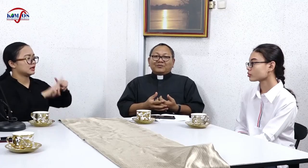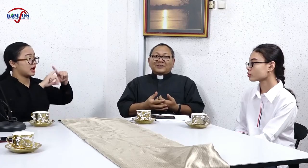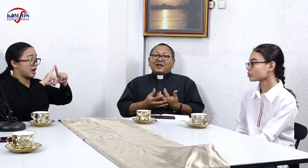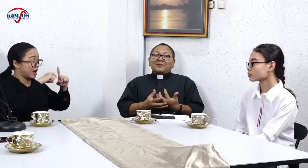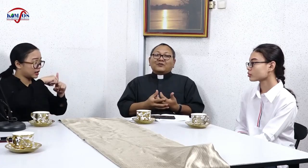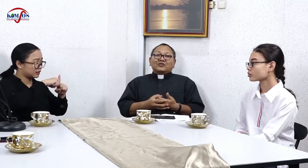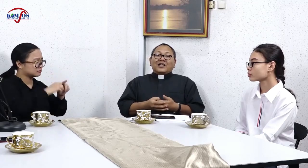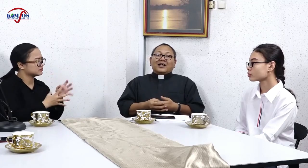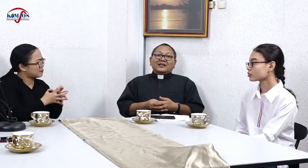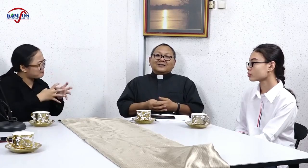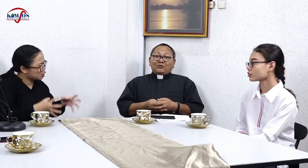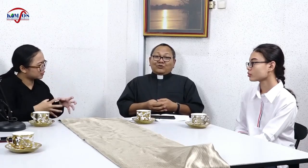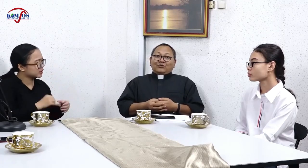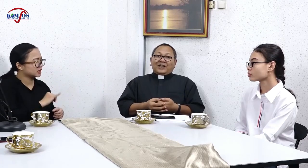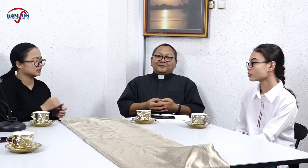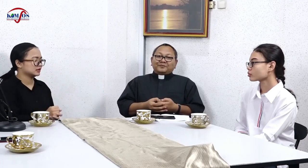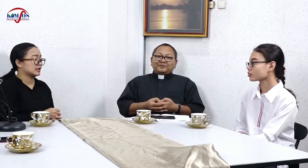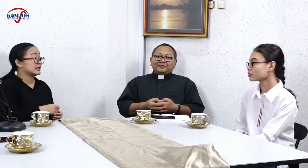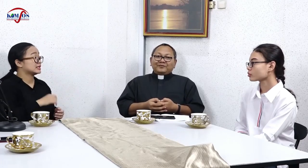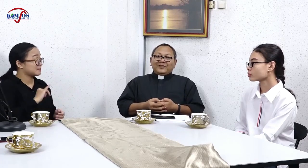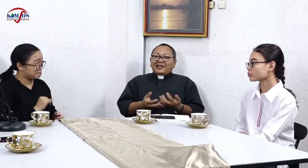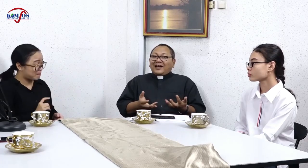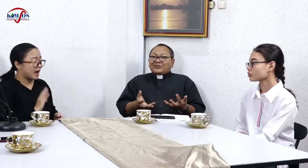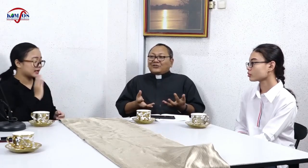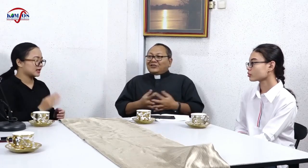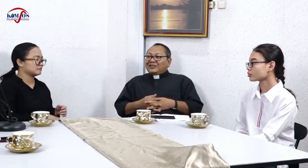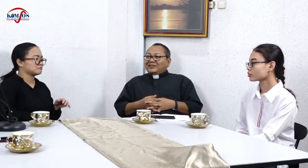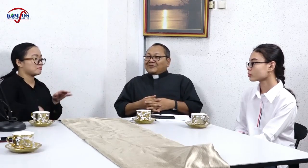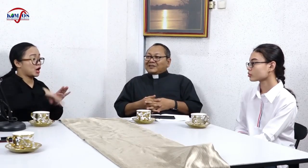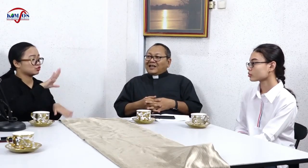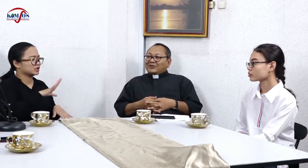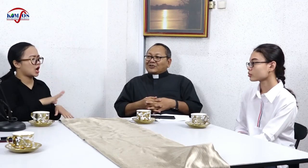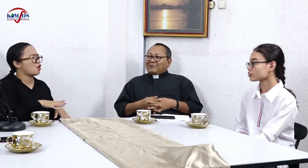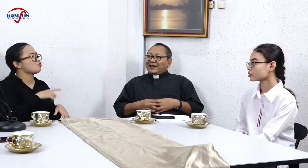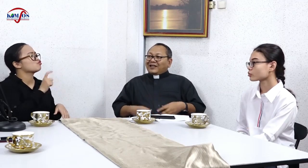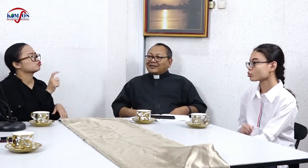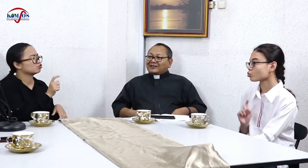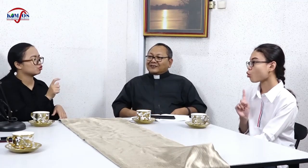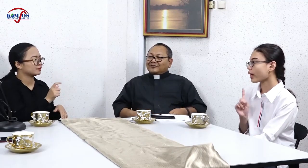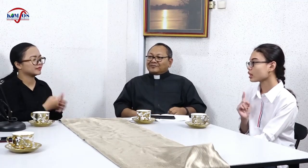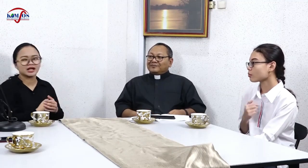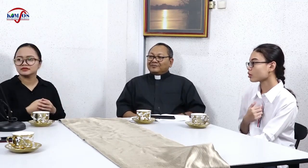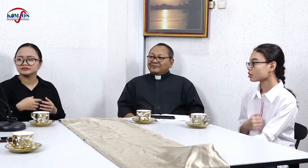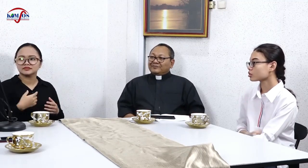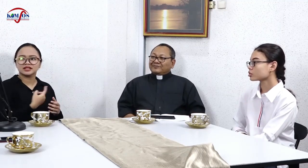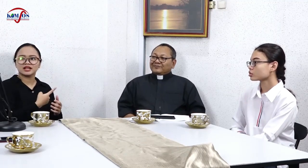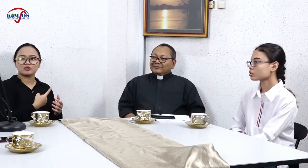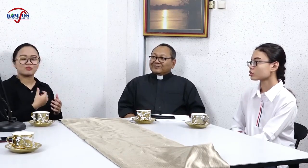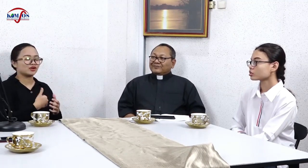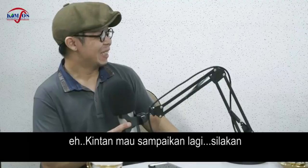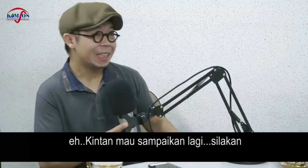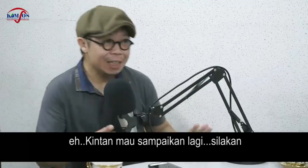hidup sebagai manusia seutuhnya Saya kira itu yang bisa oke cakep